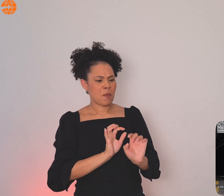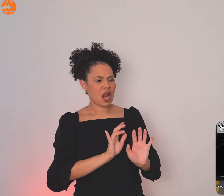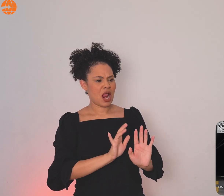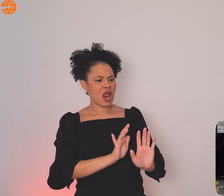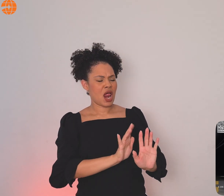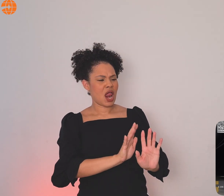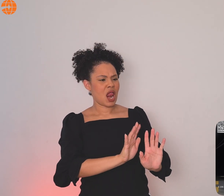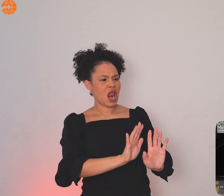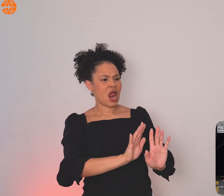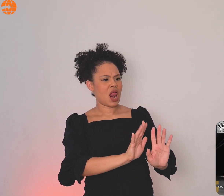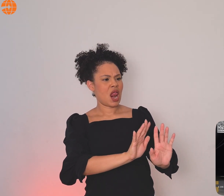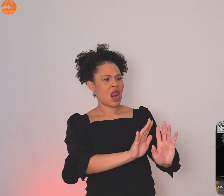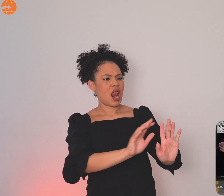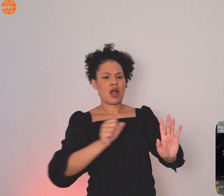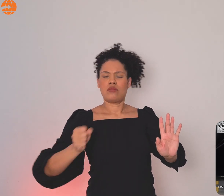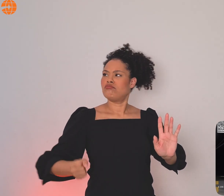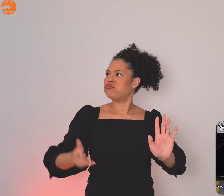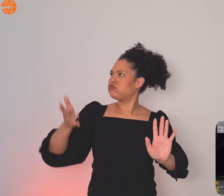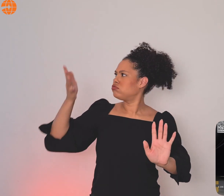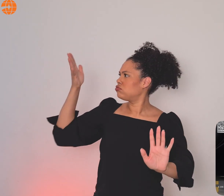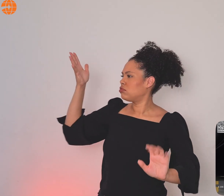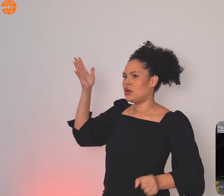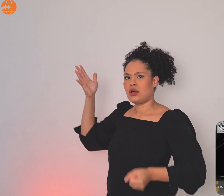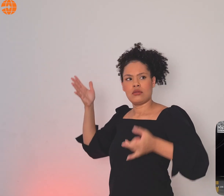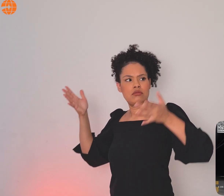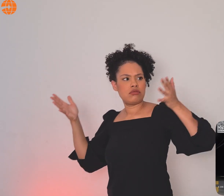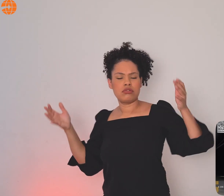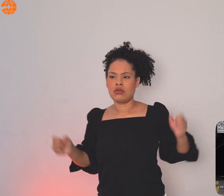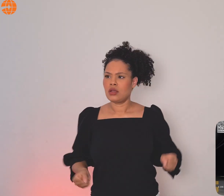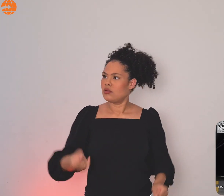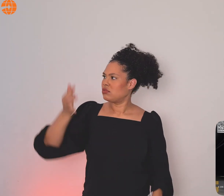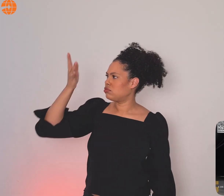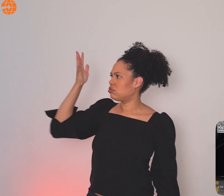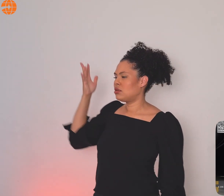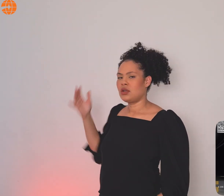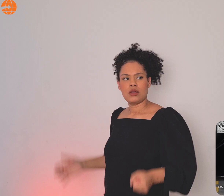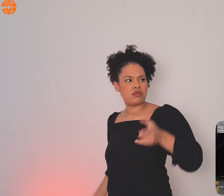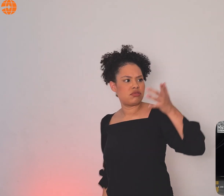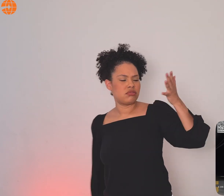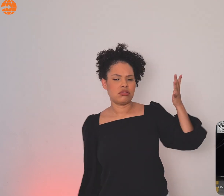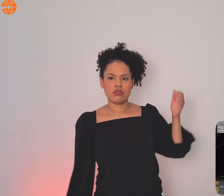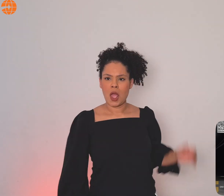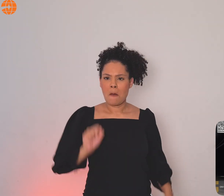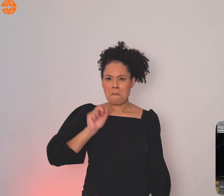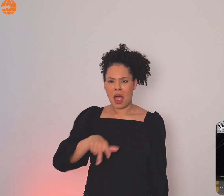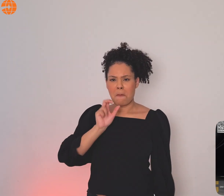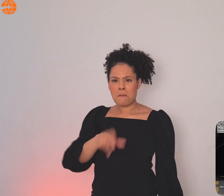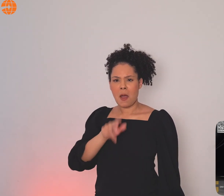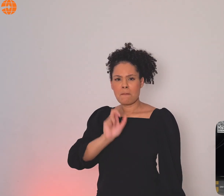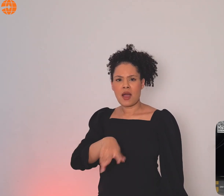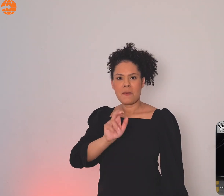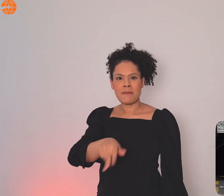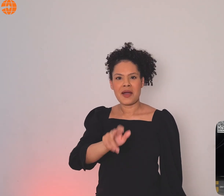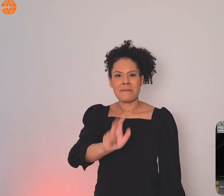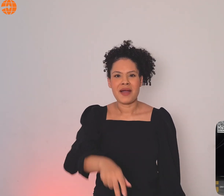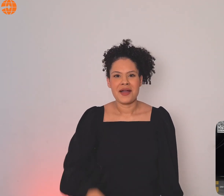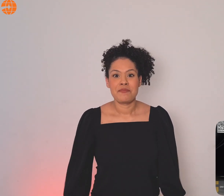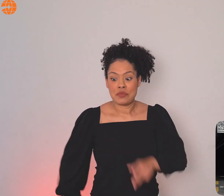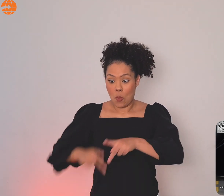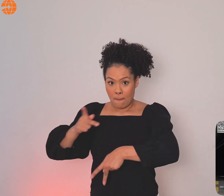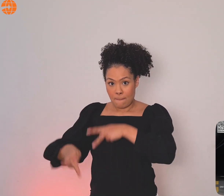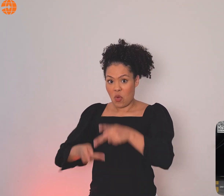seca, tendo uma parede de água à direita e outra parede de água à esquerda. Os egípcios os perseguiram, e todos